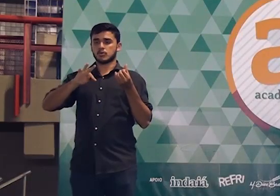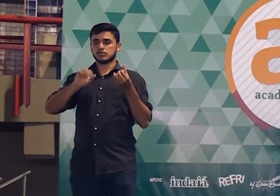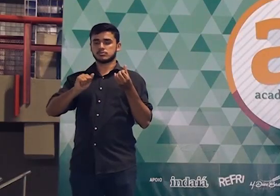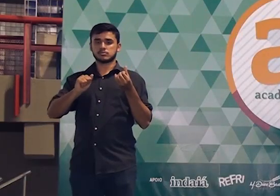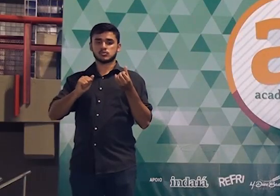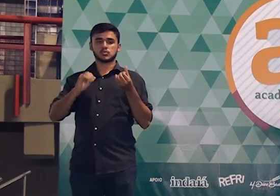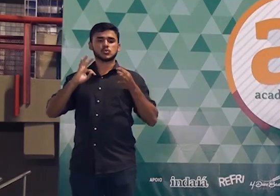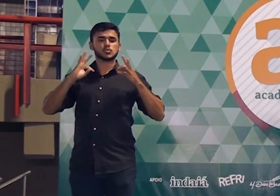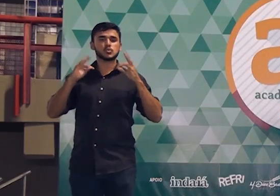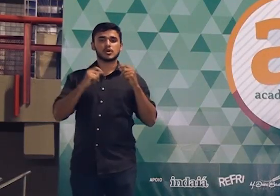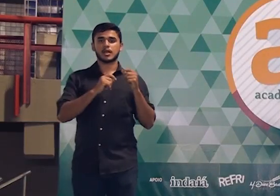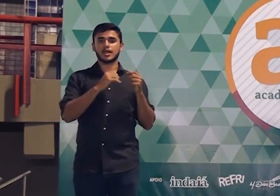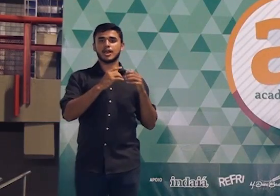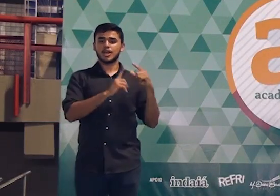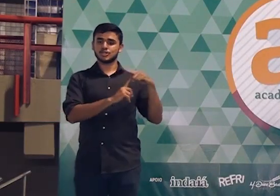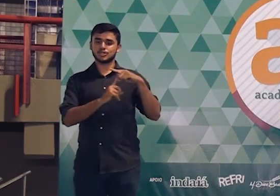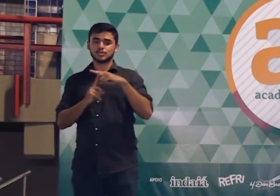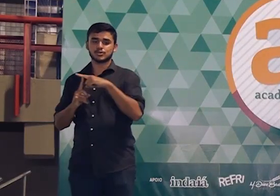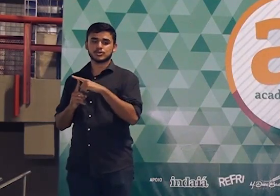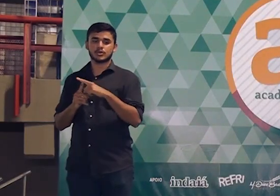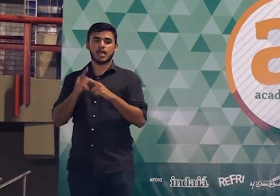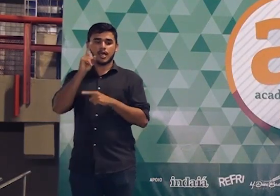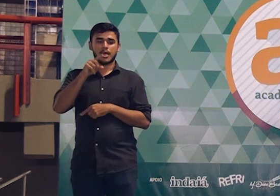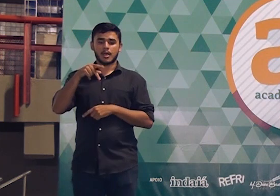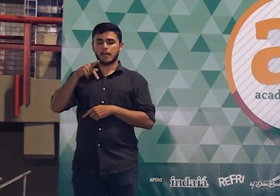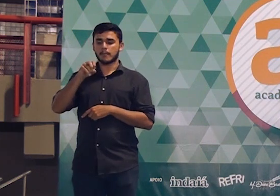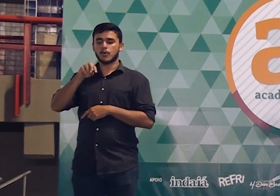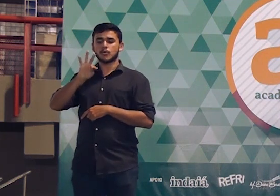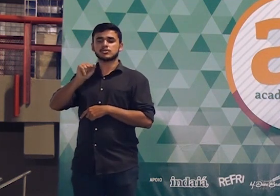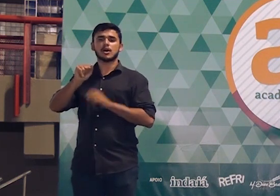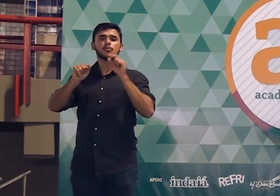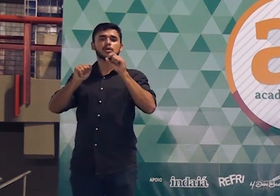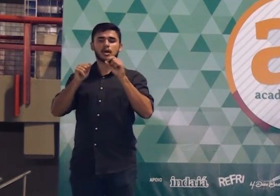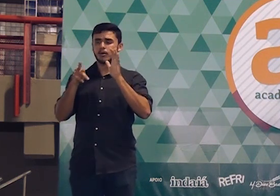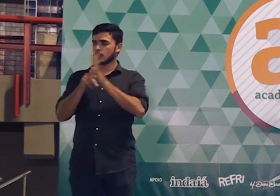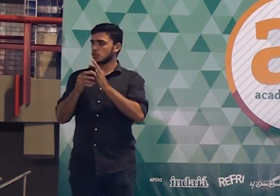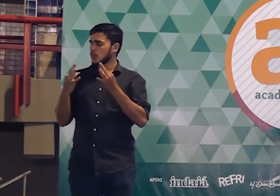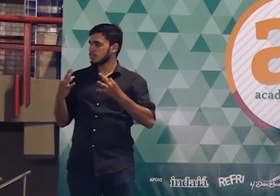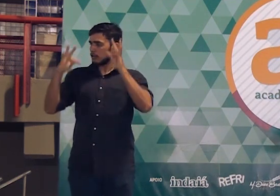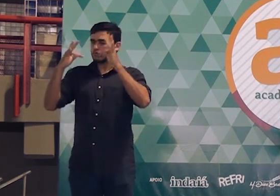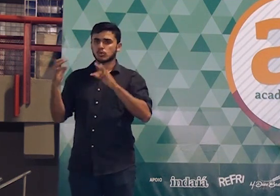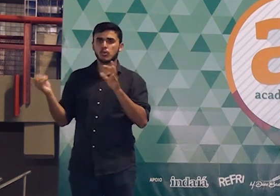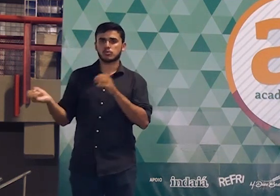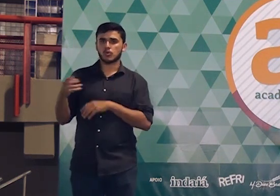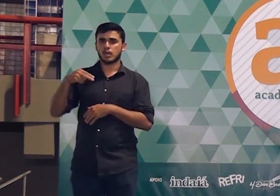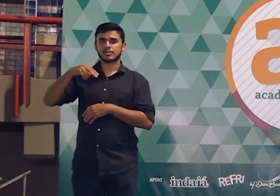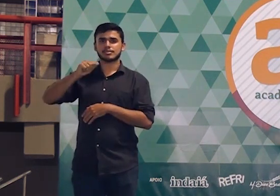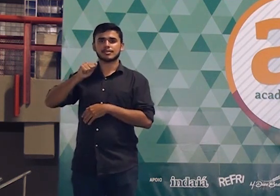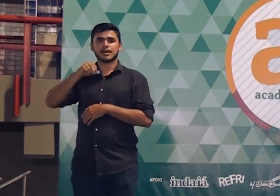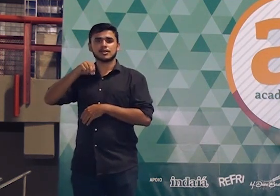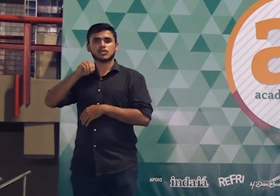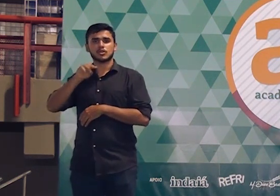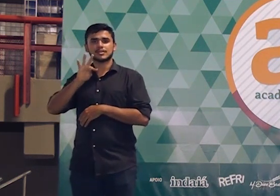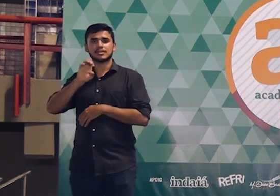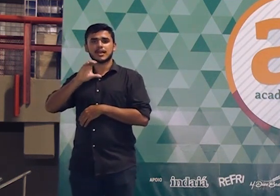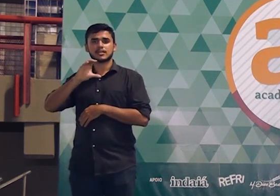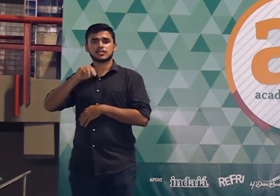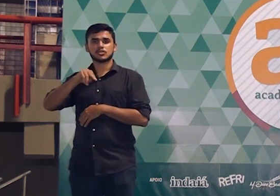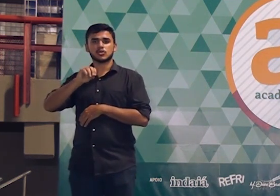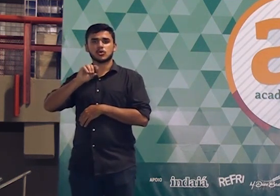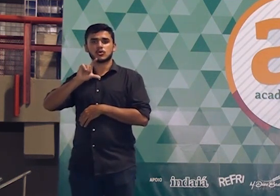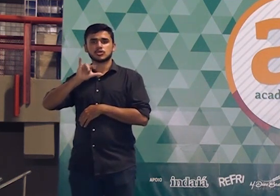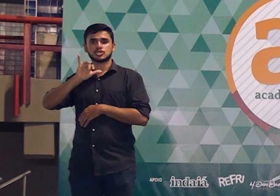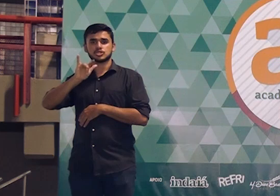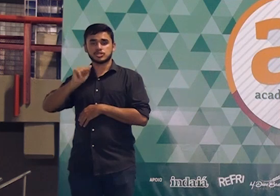quem produz aí hoje, por exemplo, nanotecnologia, biotecnologia, robótica, informática, telecomunicações, coisa desse tipo.